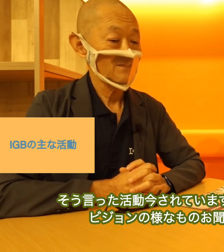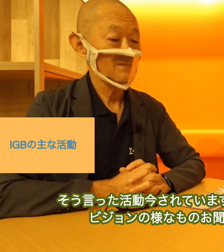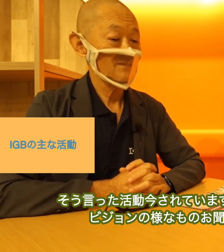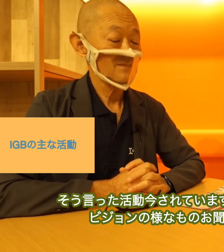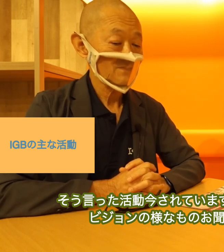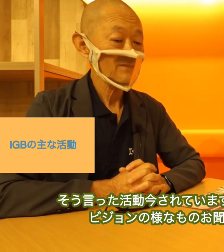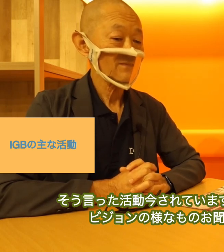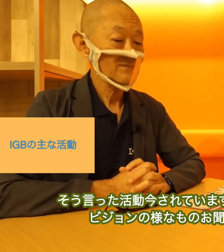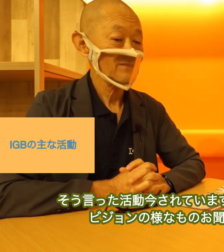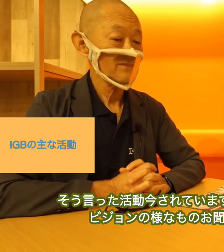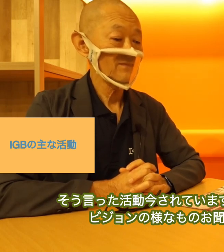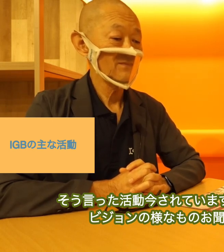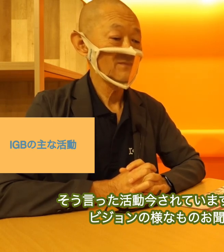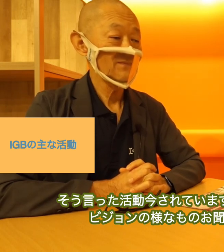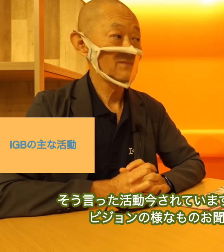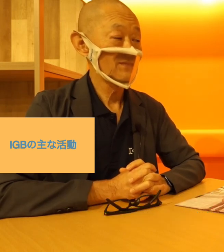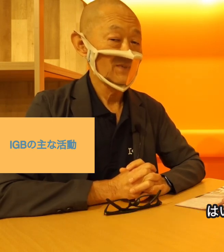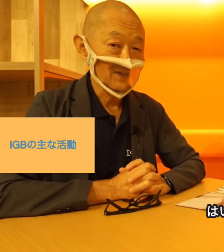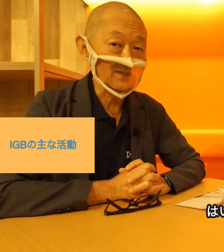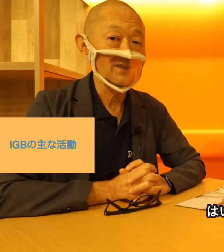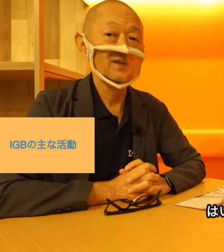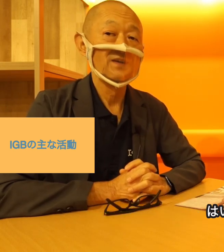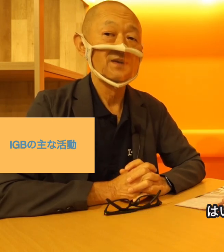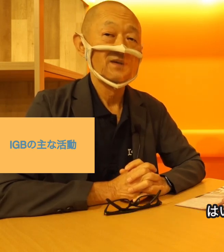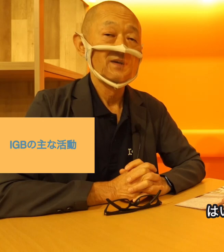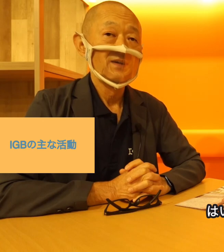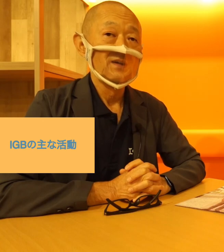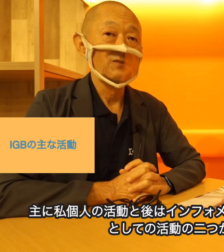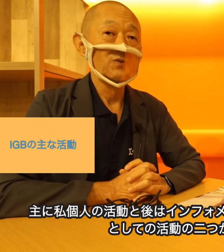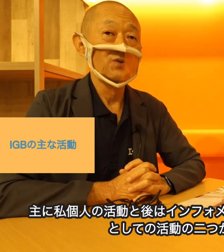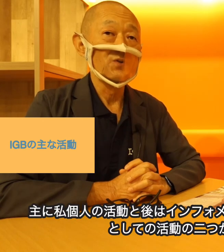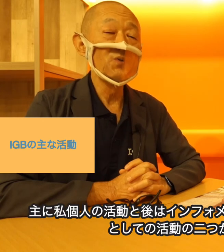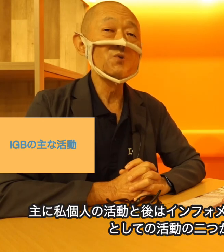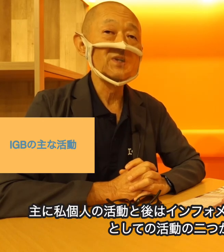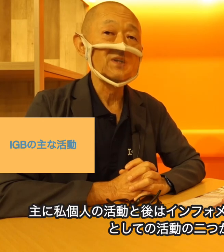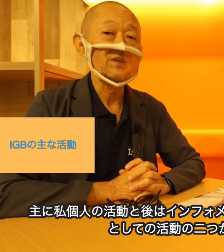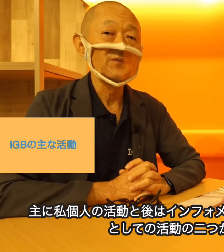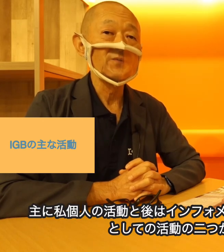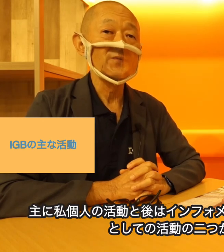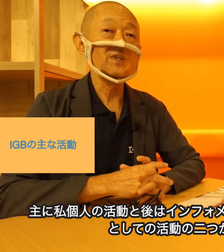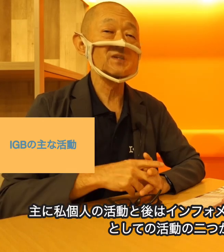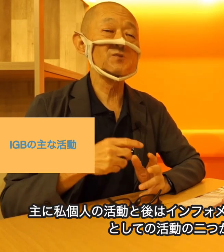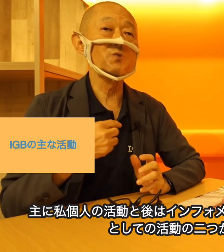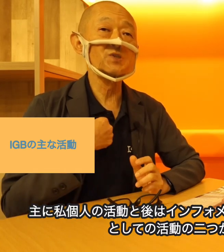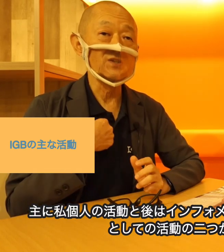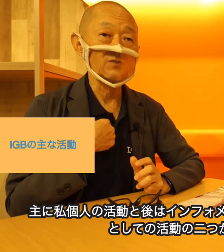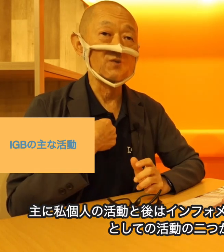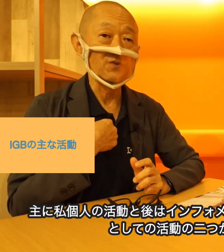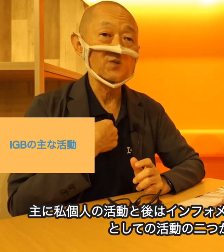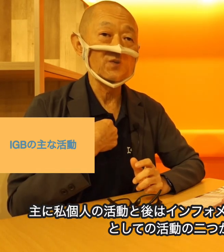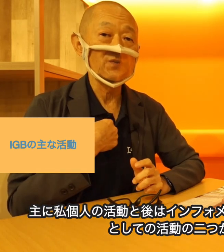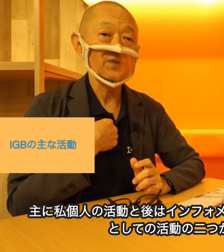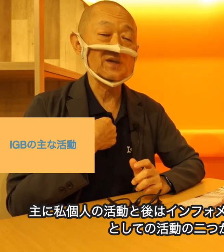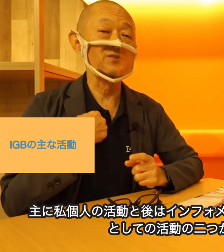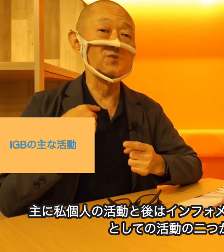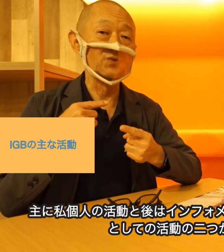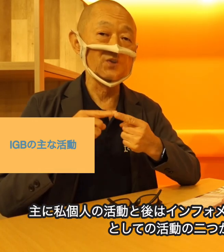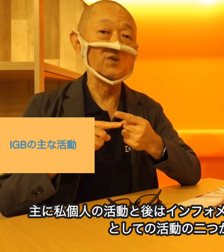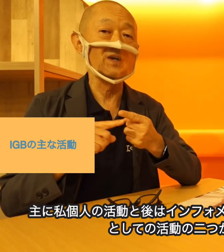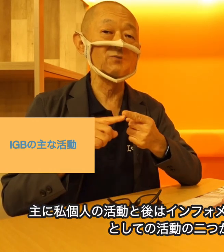ものをお聞かせいただけますか？ はい、主に私個人の活動と、あと